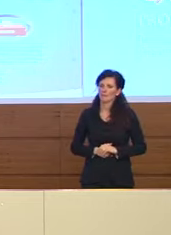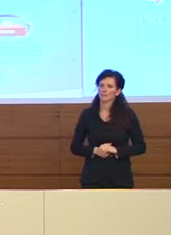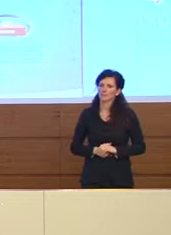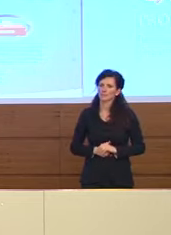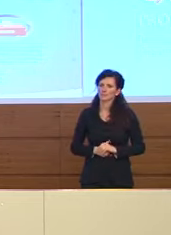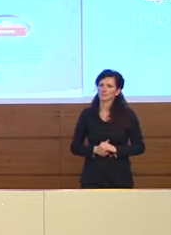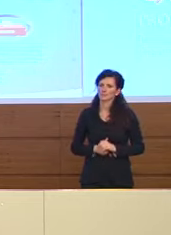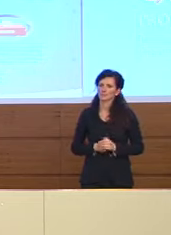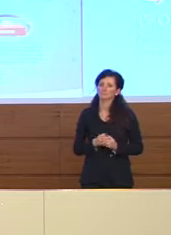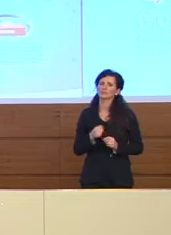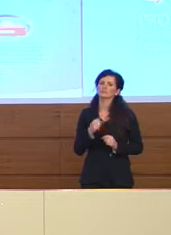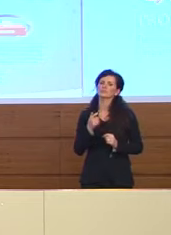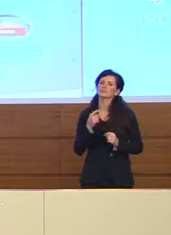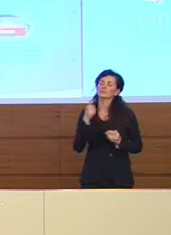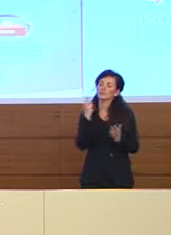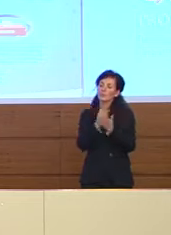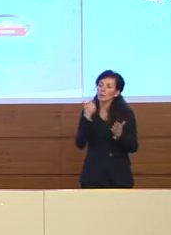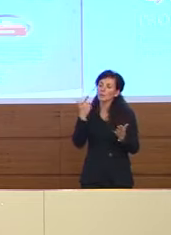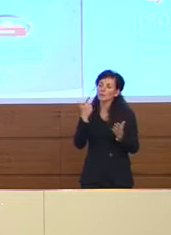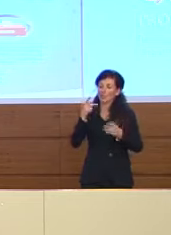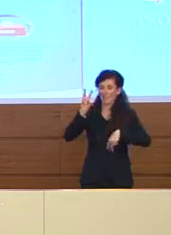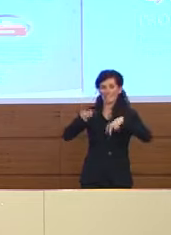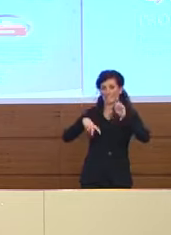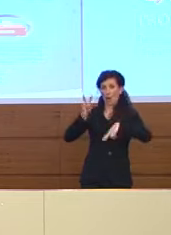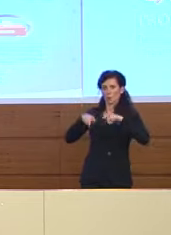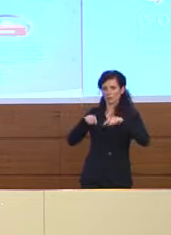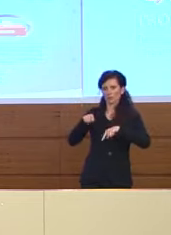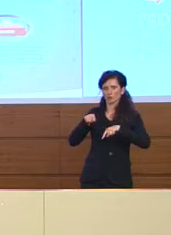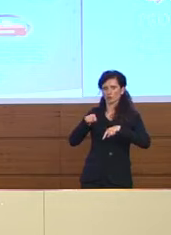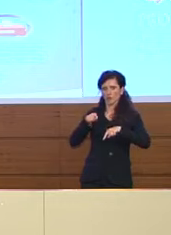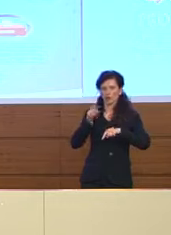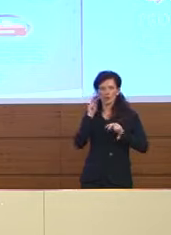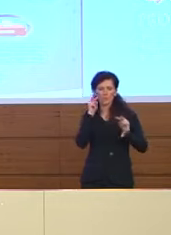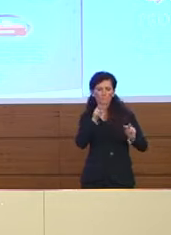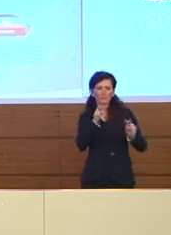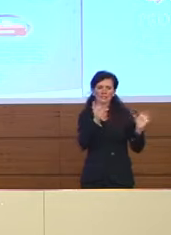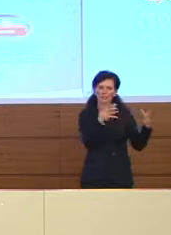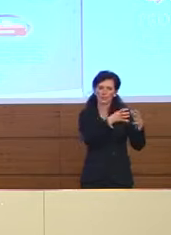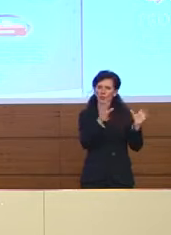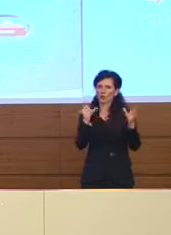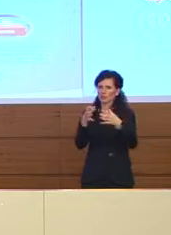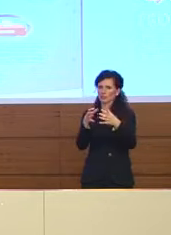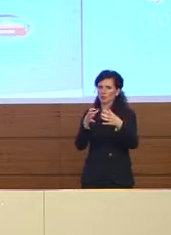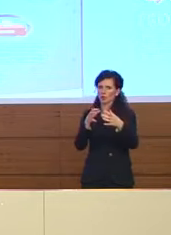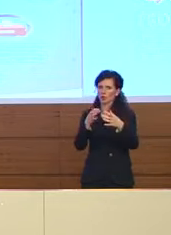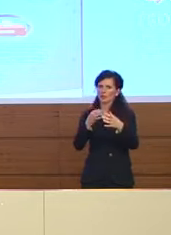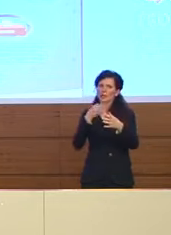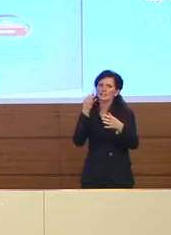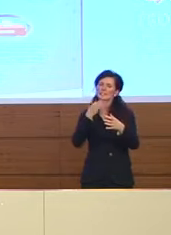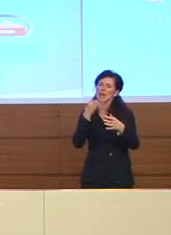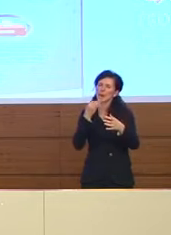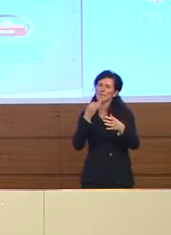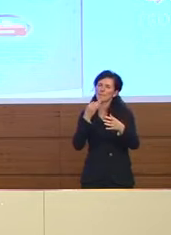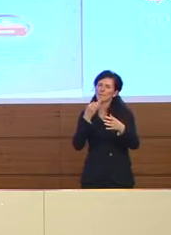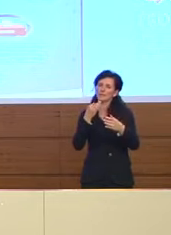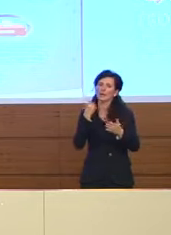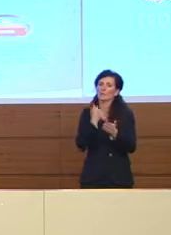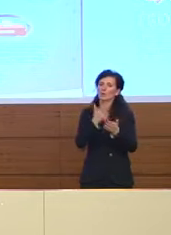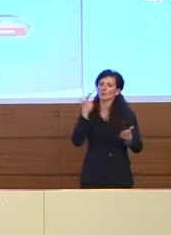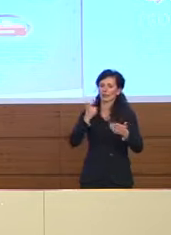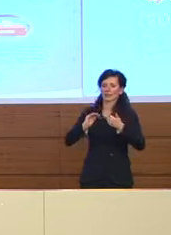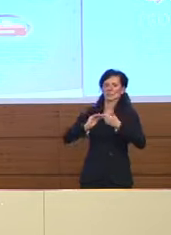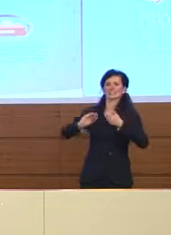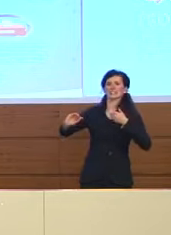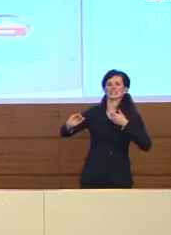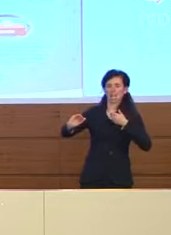valutazione da un lato con l'importanza di mantenere al distanziamento